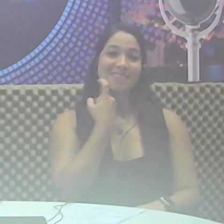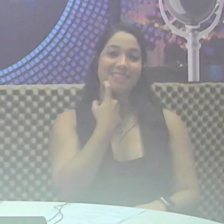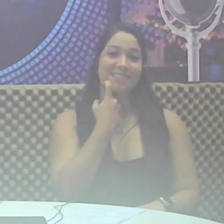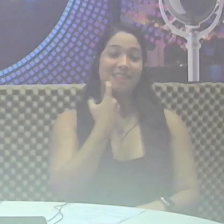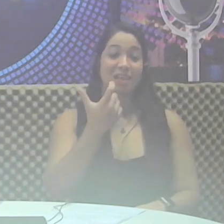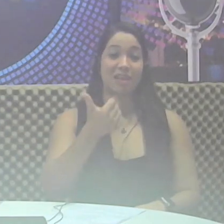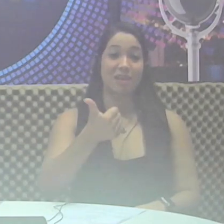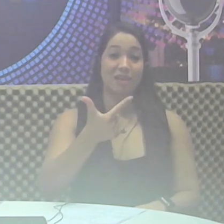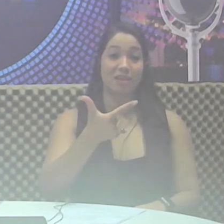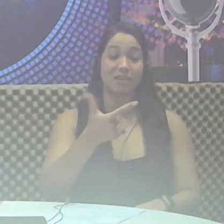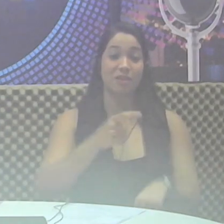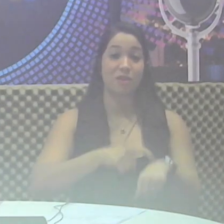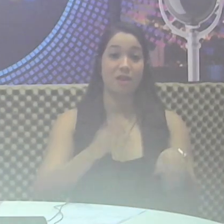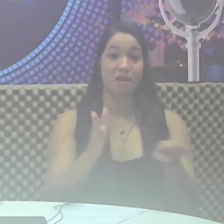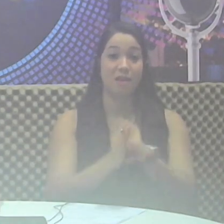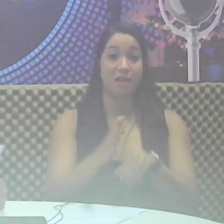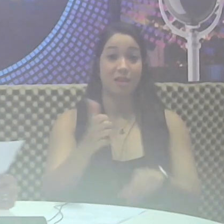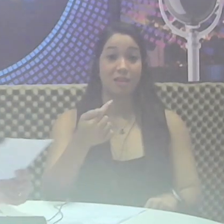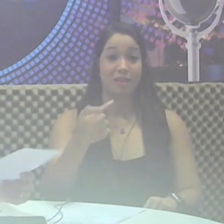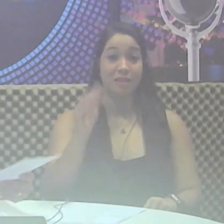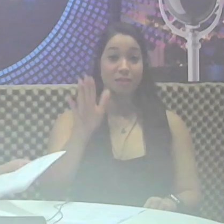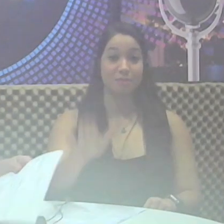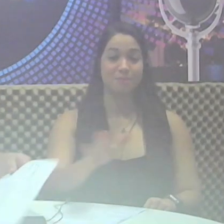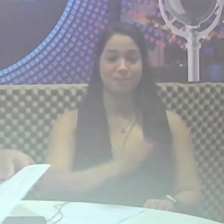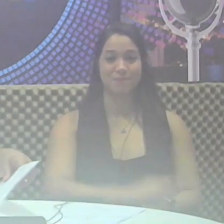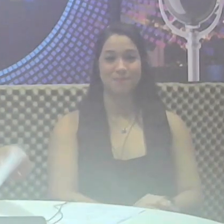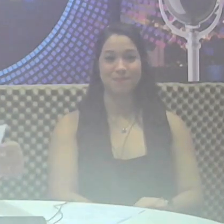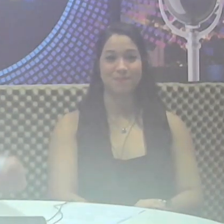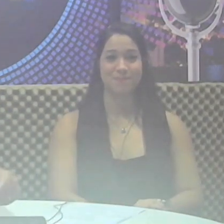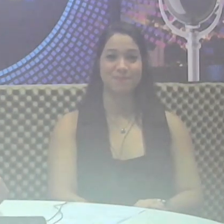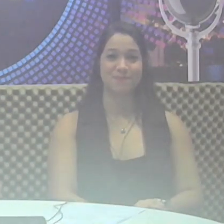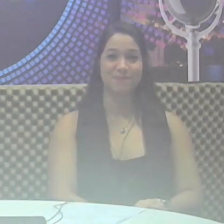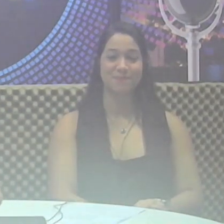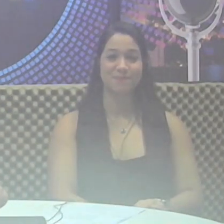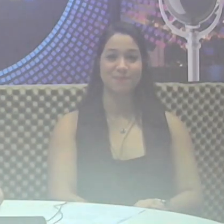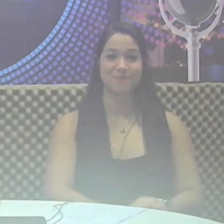das 12 horas às 17 horas.